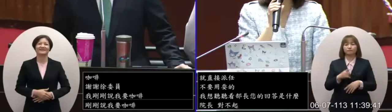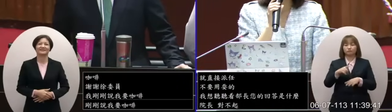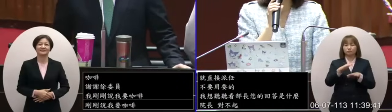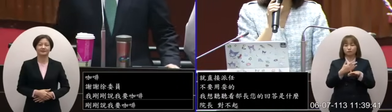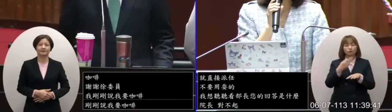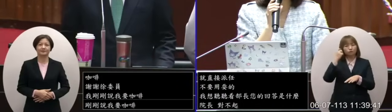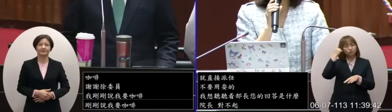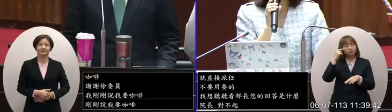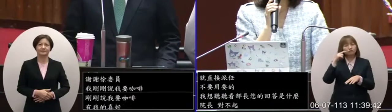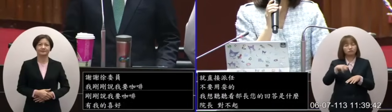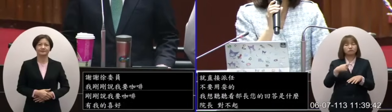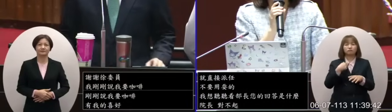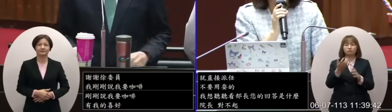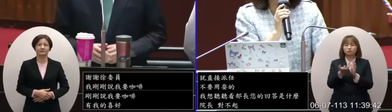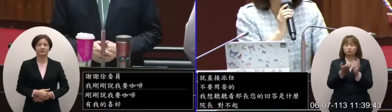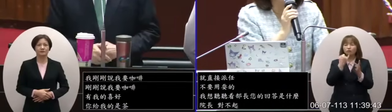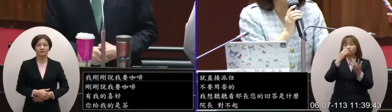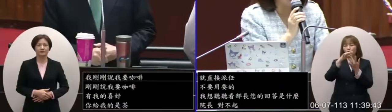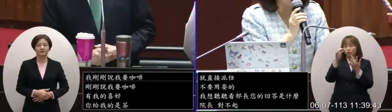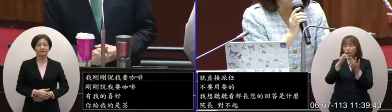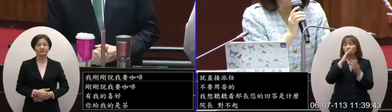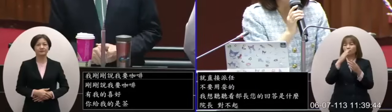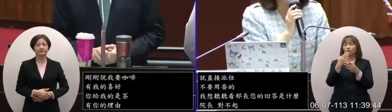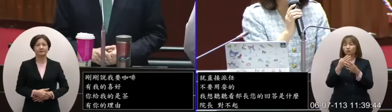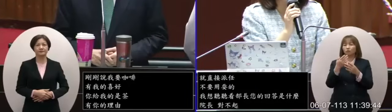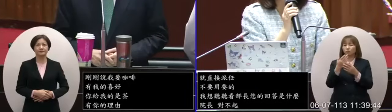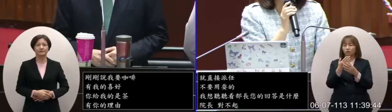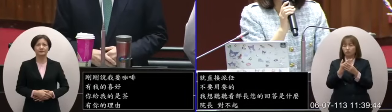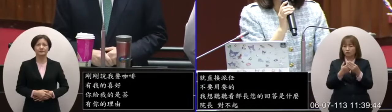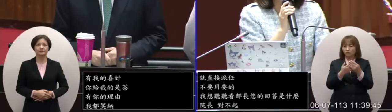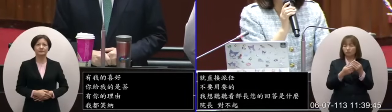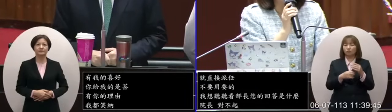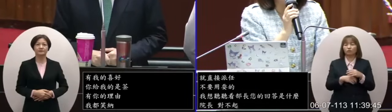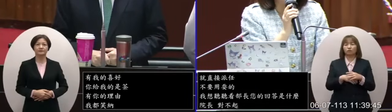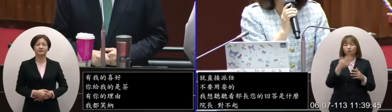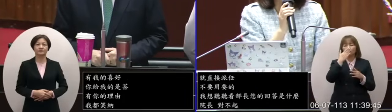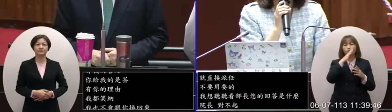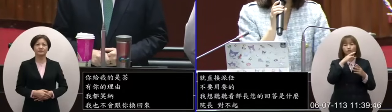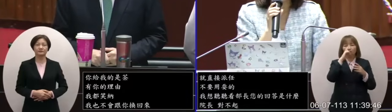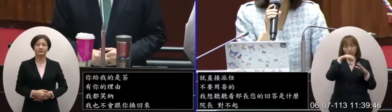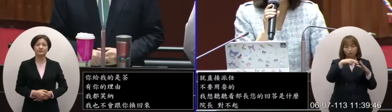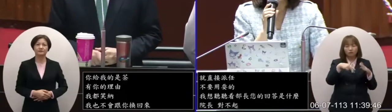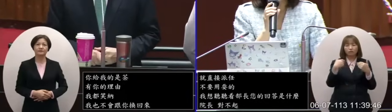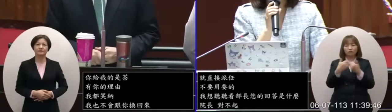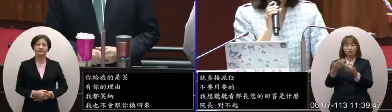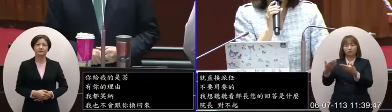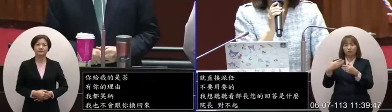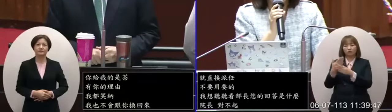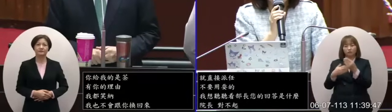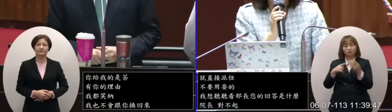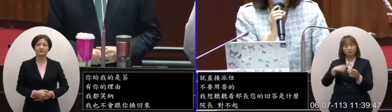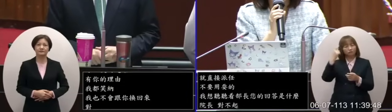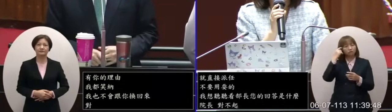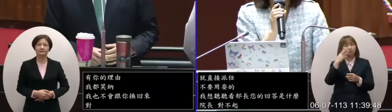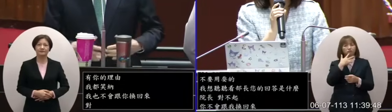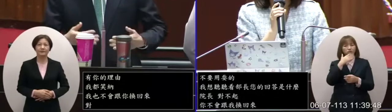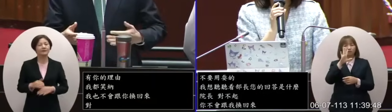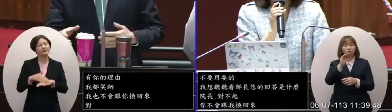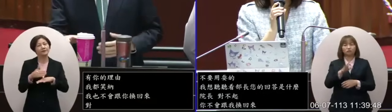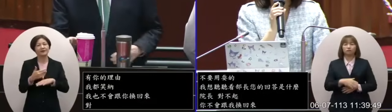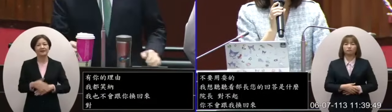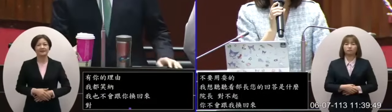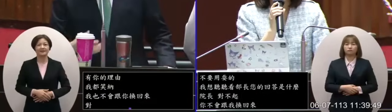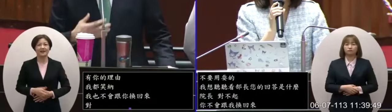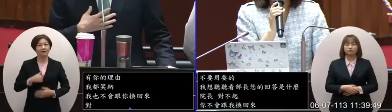你不会觉得说，哎，我刚刚可以选的是茶，可是咖啡，可是你却给我茶，这件事情很诡异嘛？ 不会啊，